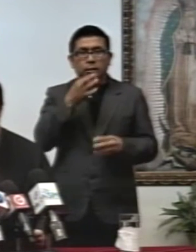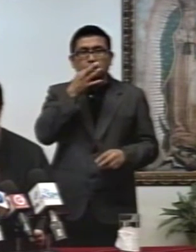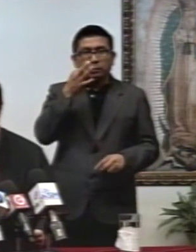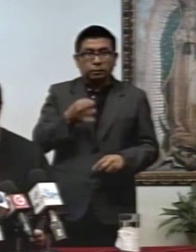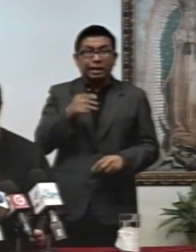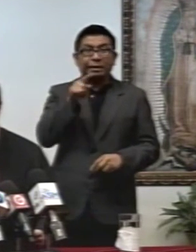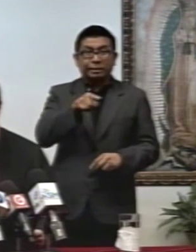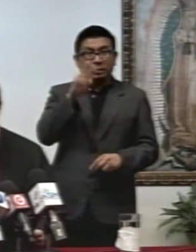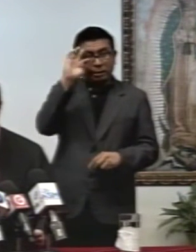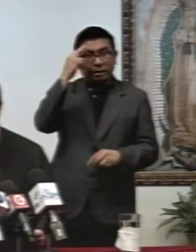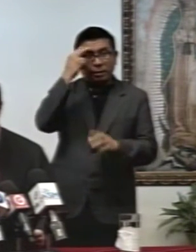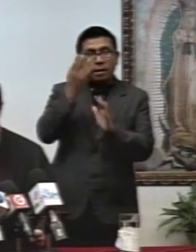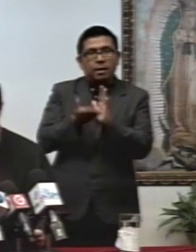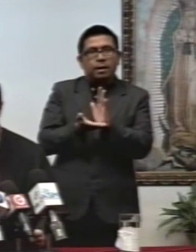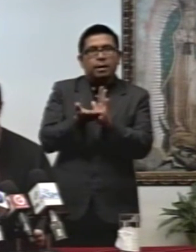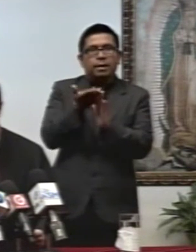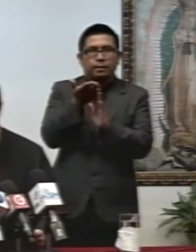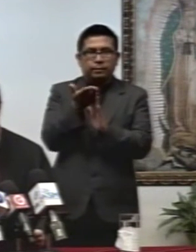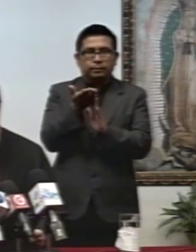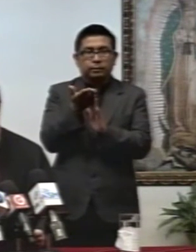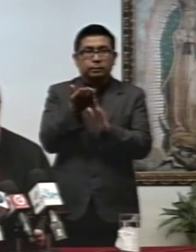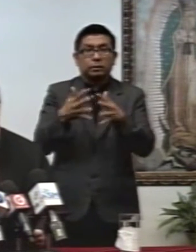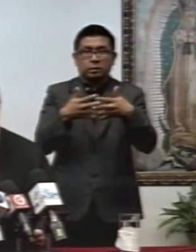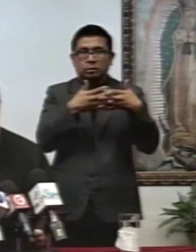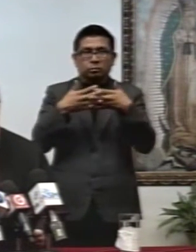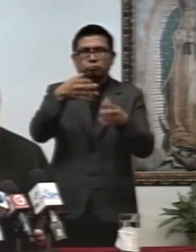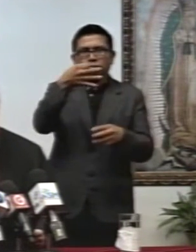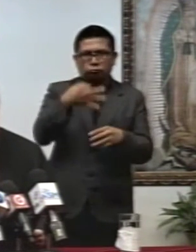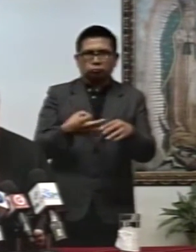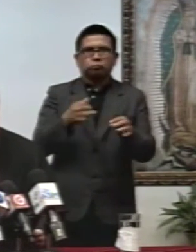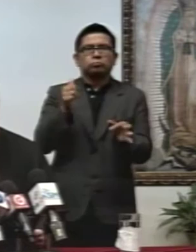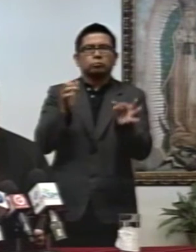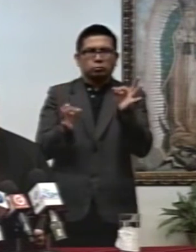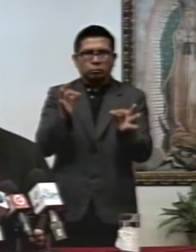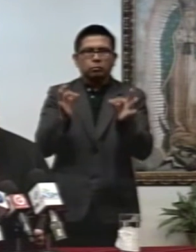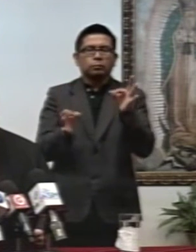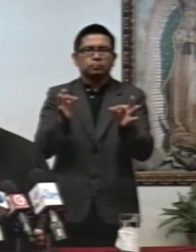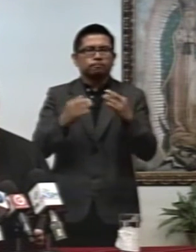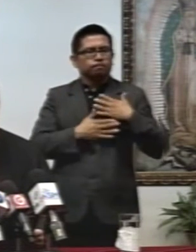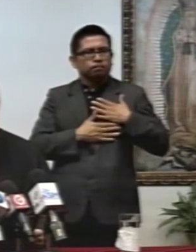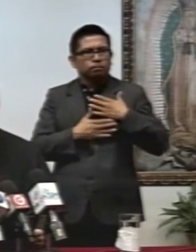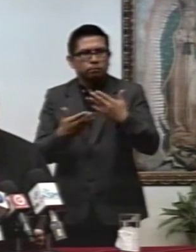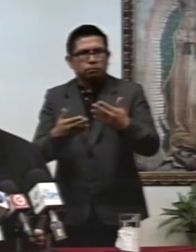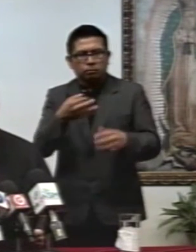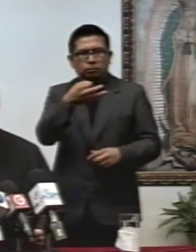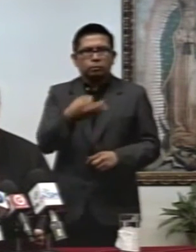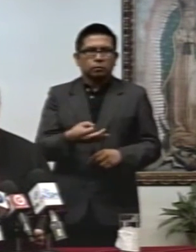verdaderamente grande, en la medida que actúe con justicia y nobleza de corazón.